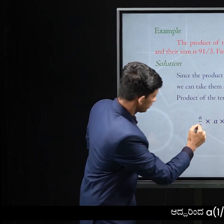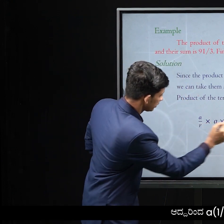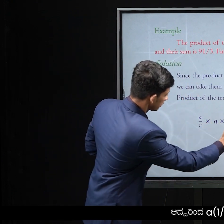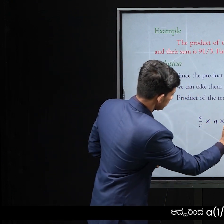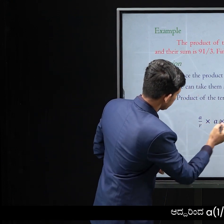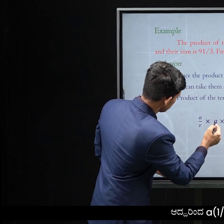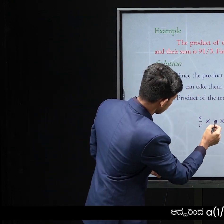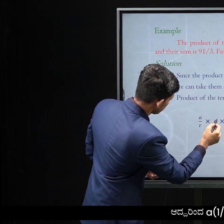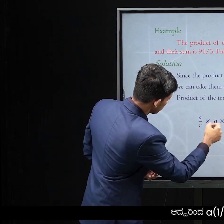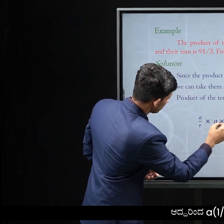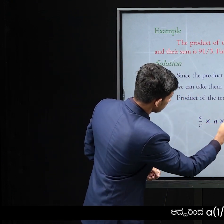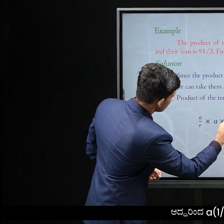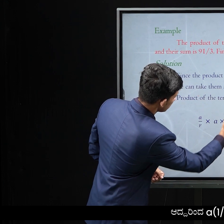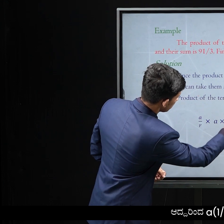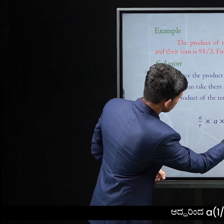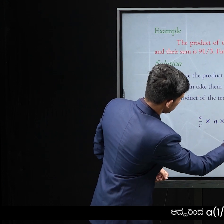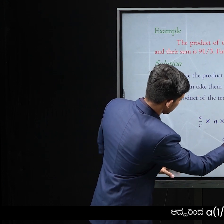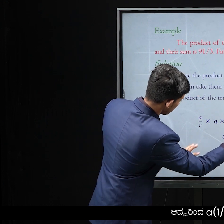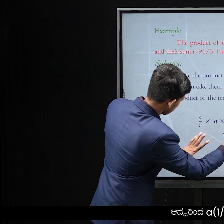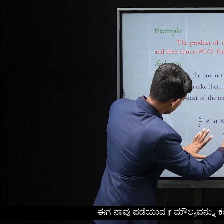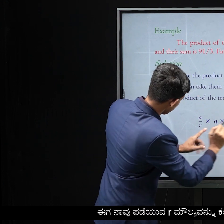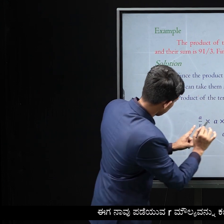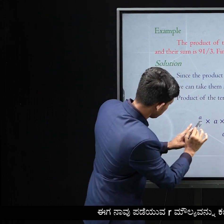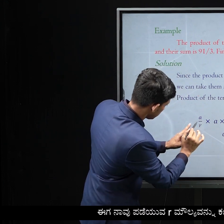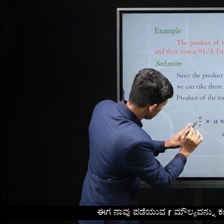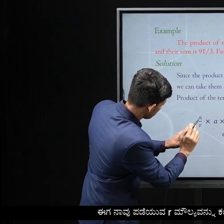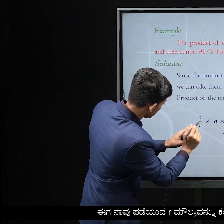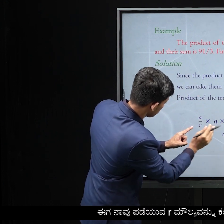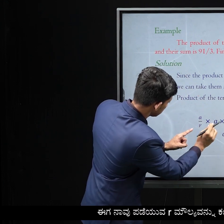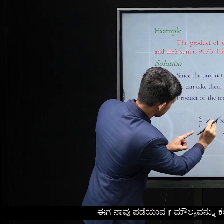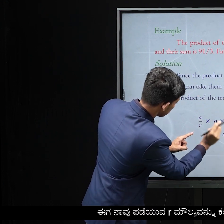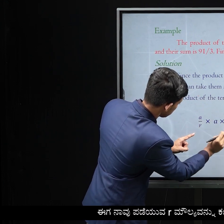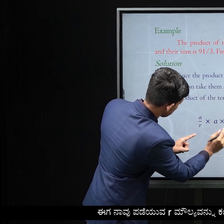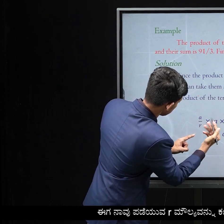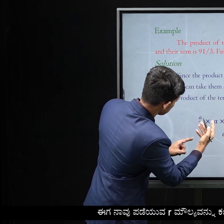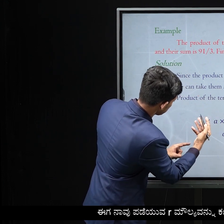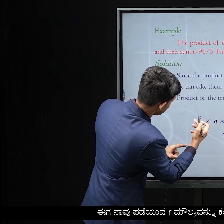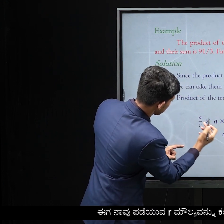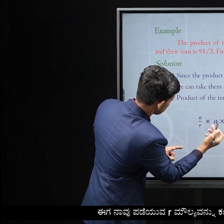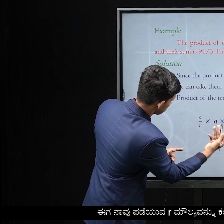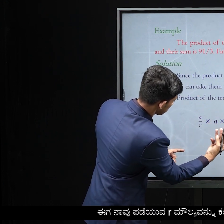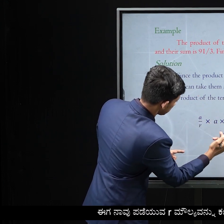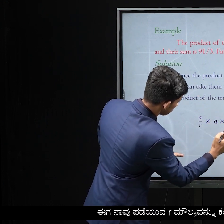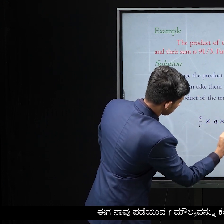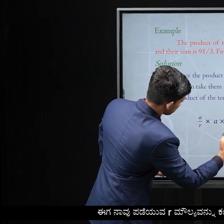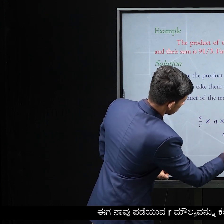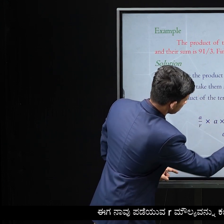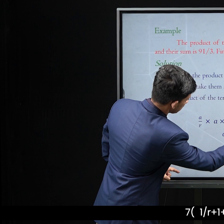ಇಂಟು ಇಸ್ಕ್ವಲ್ ಟು 91/3. ಈಗ ನಾವು ಪಡೆಯುವ r ಮೌಲ್ಯವನ್ನು ಕಂಡುಹಿಡಿಯಲು 7ರ ಮೌಲ್ಯವನ್ನು ಬದಲಿಸಿ. 7